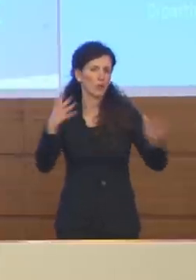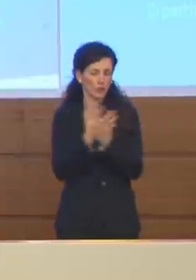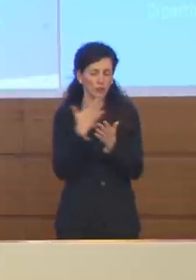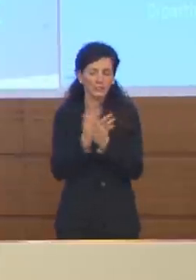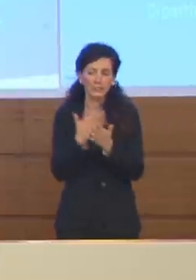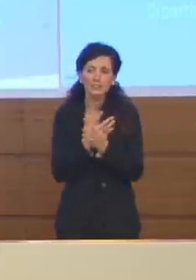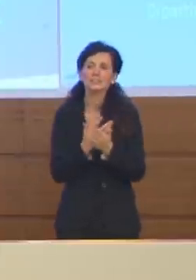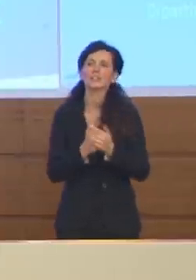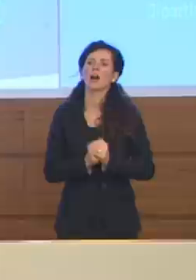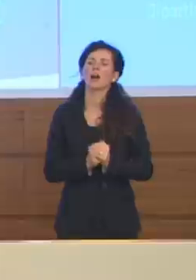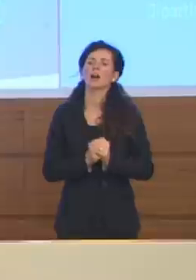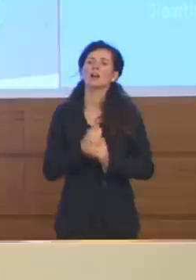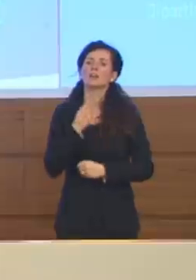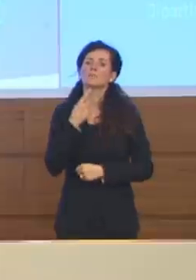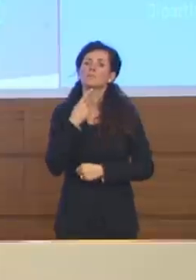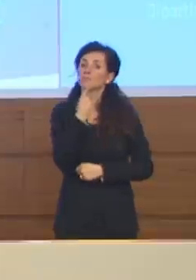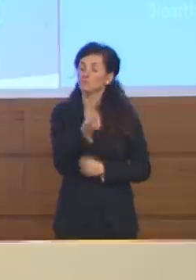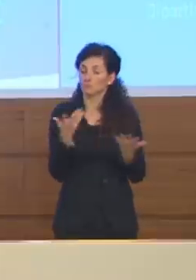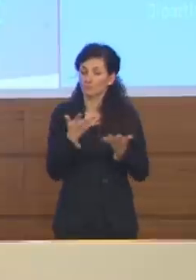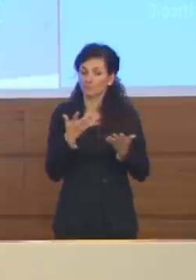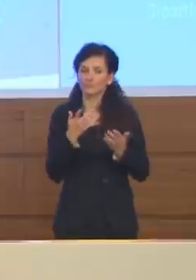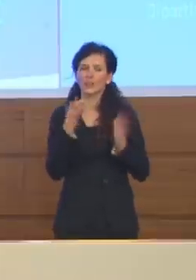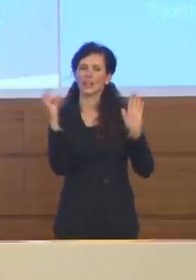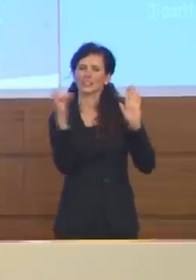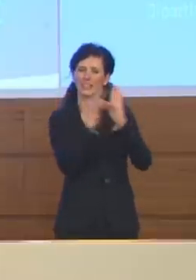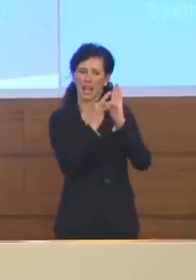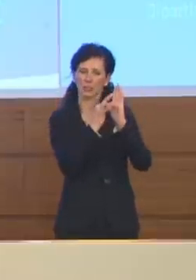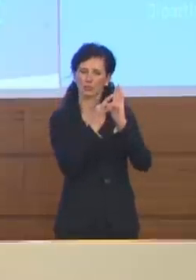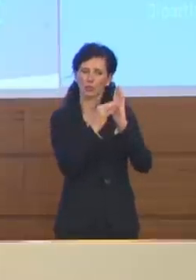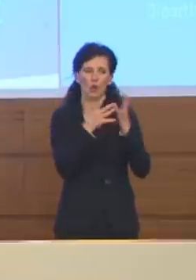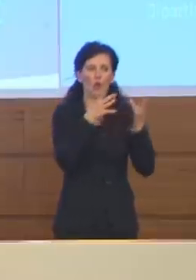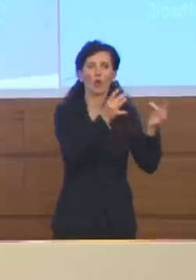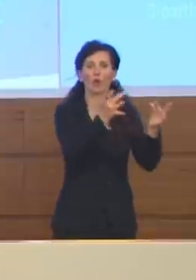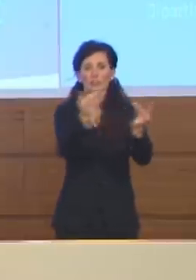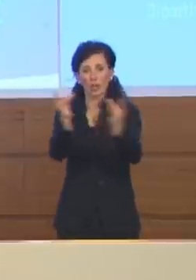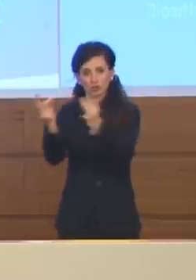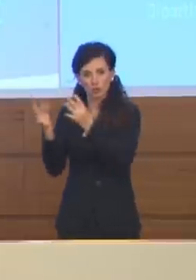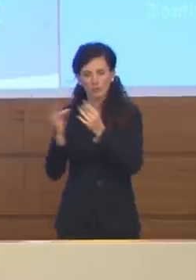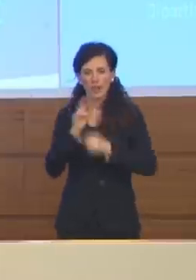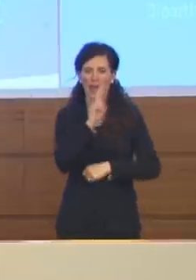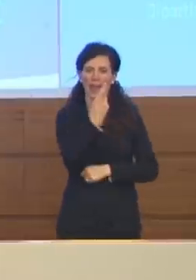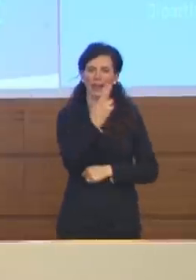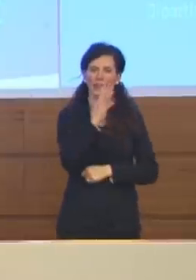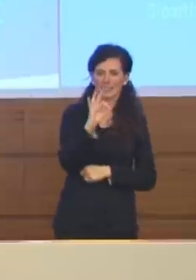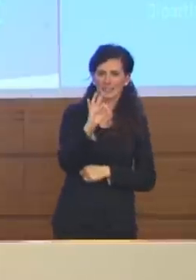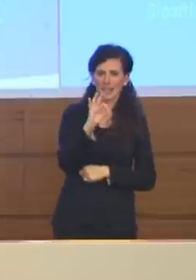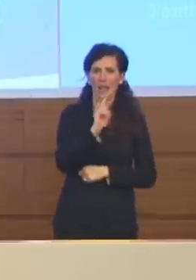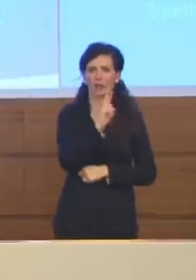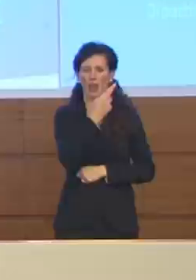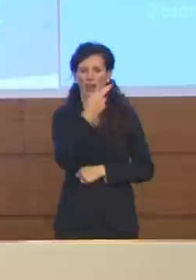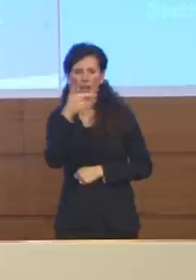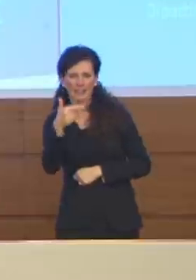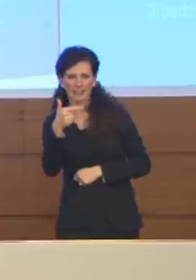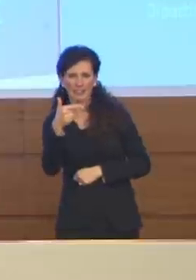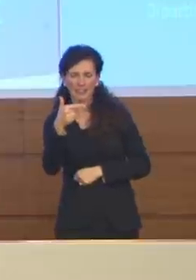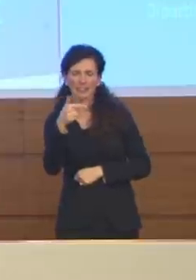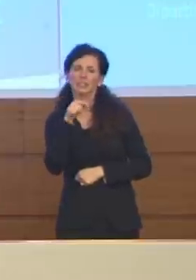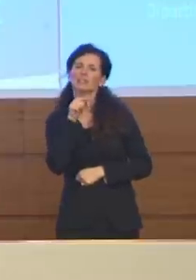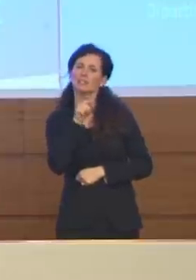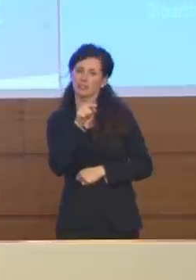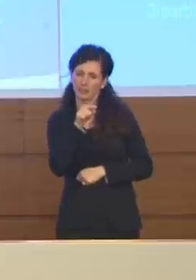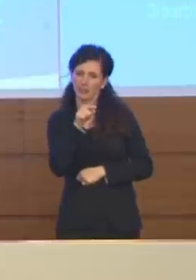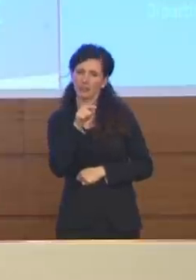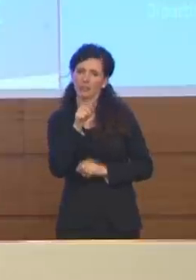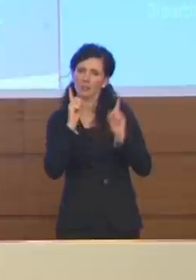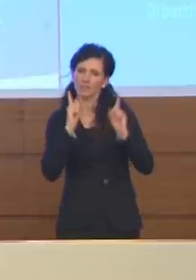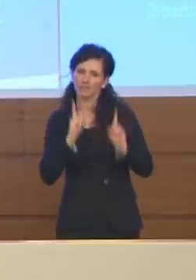cosiddetto indice di contagiosità nel raccontero le racconti in funzione delle